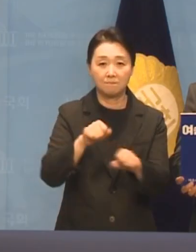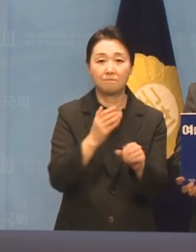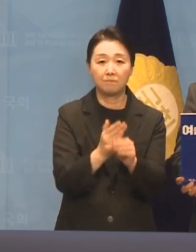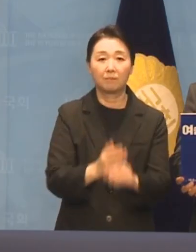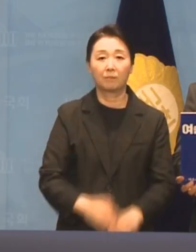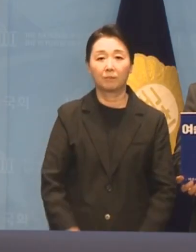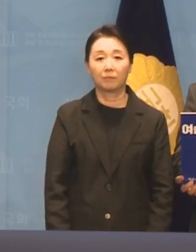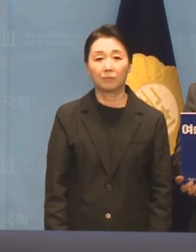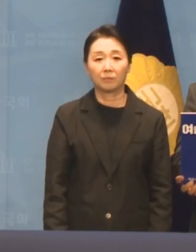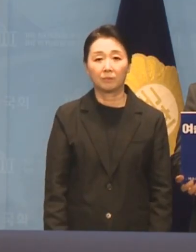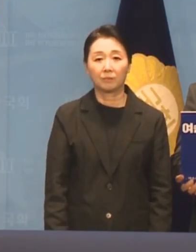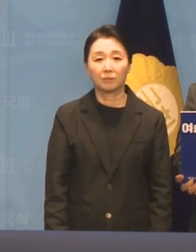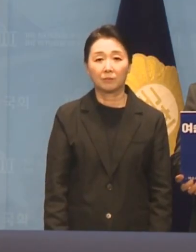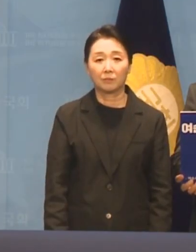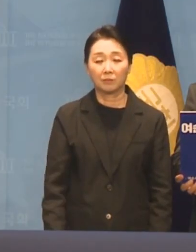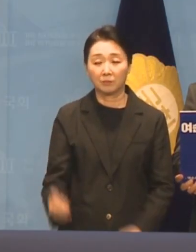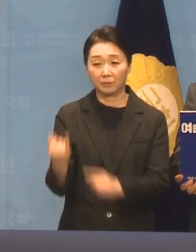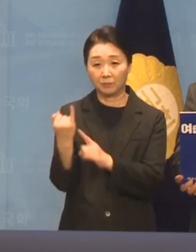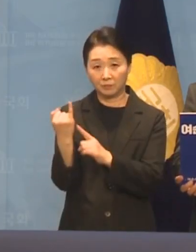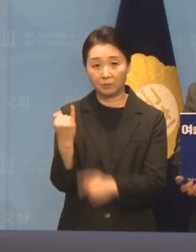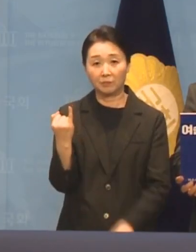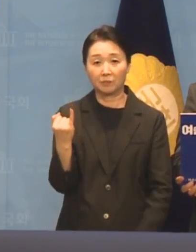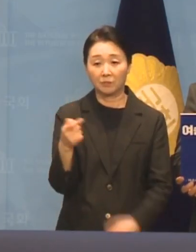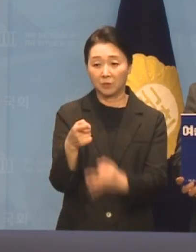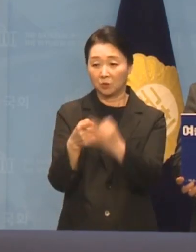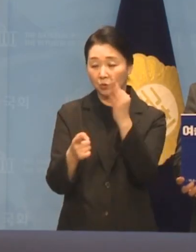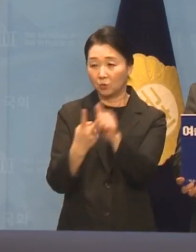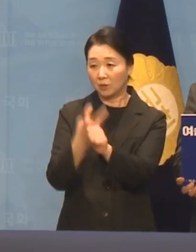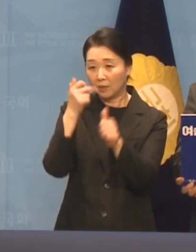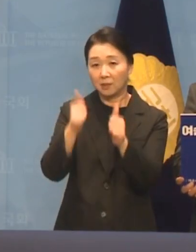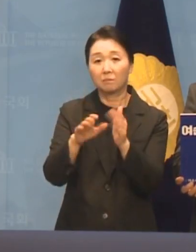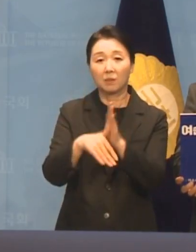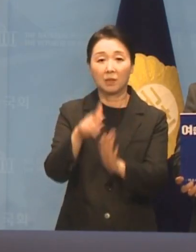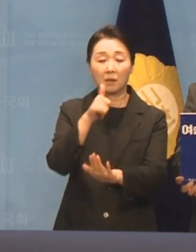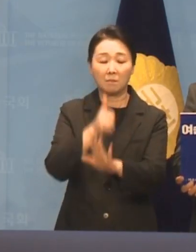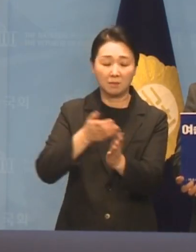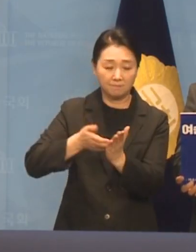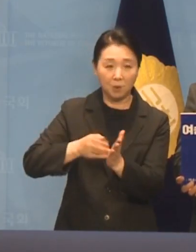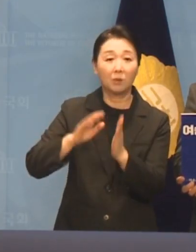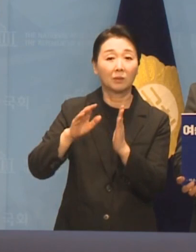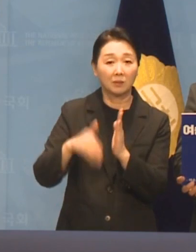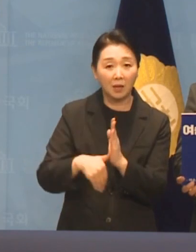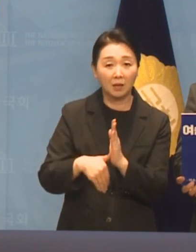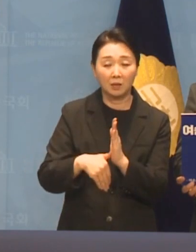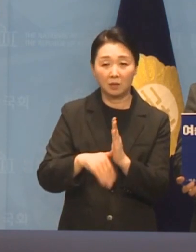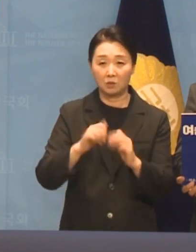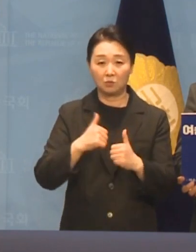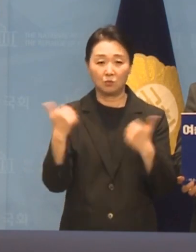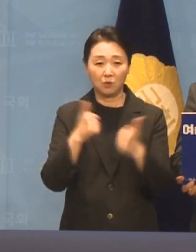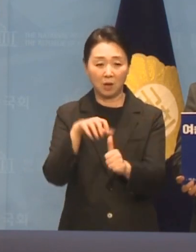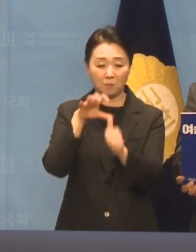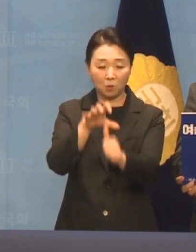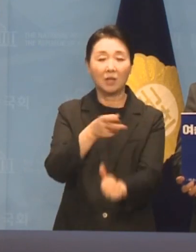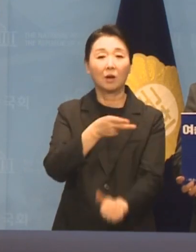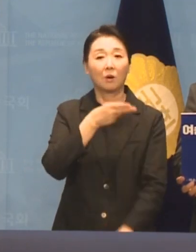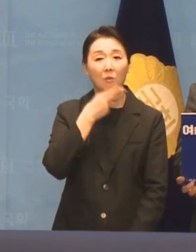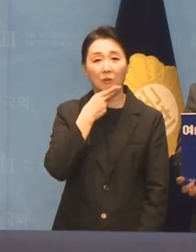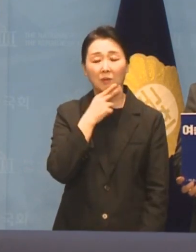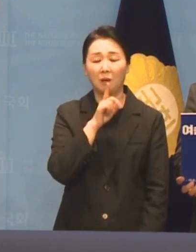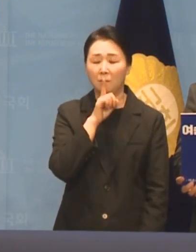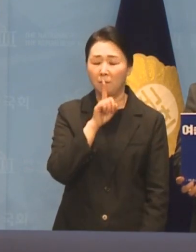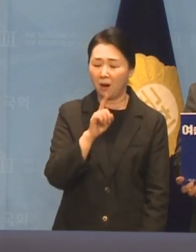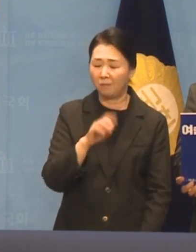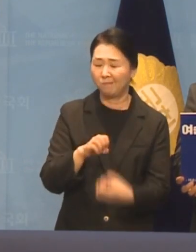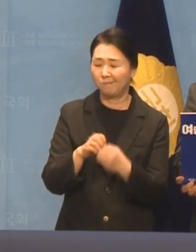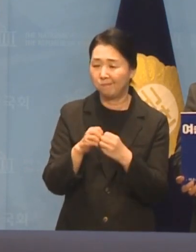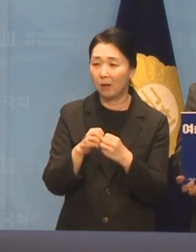수행하고 있습니다. 김계리는 윤석열 탄핵 심판의 마지막 변론에서 국회 봉쇄는 없었다는 황당한